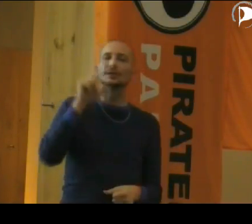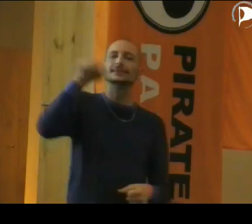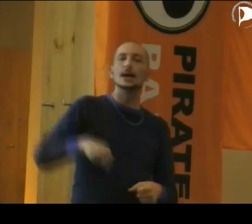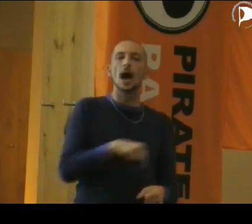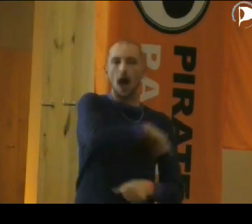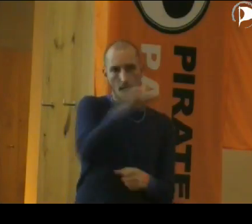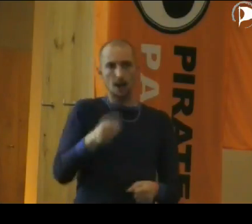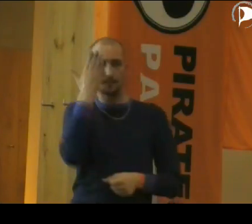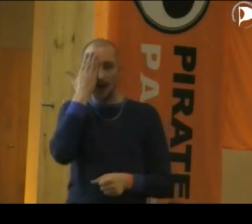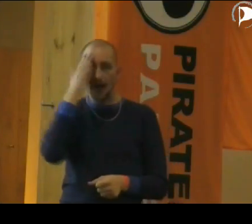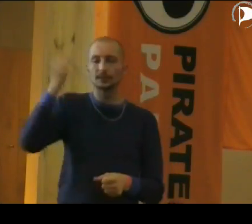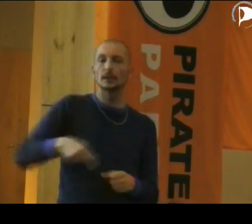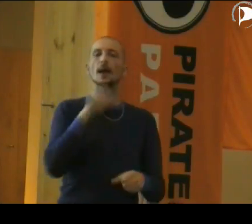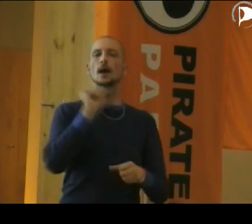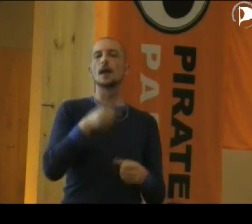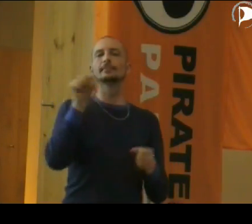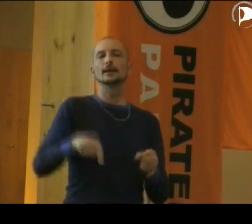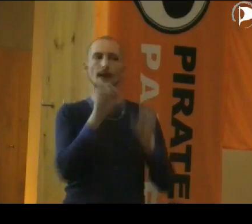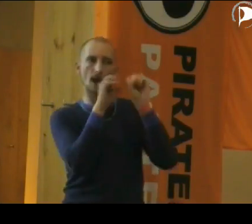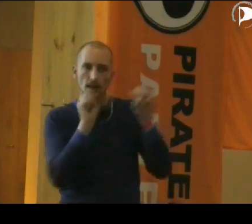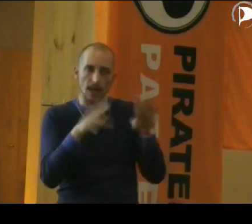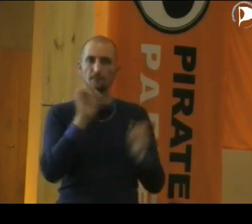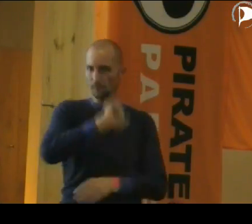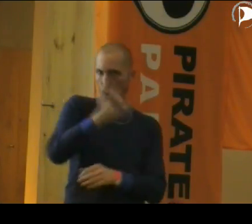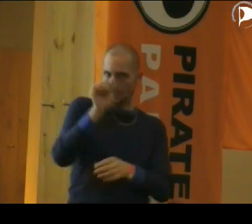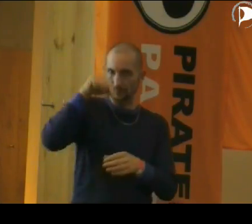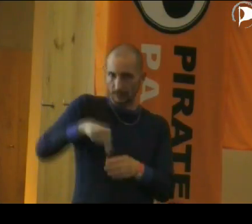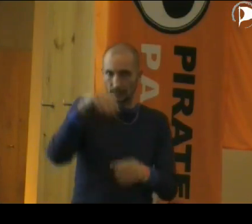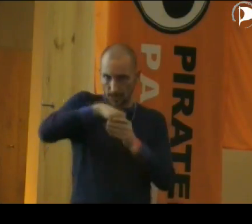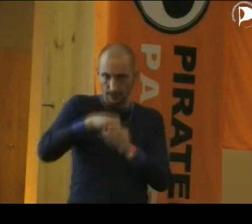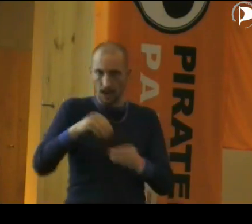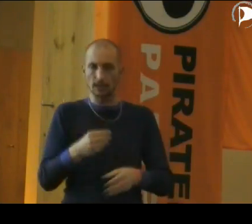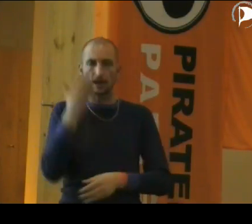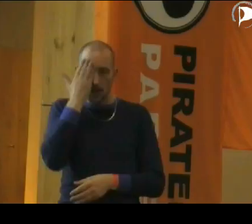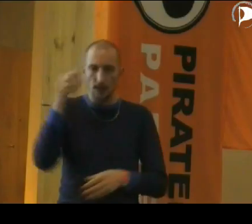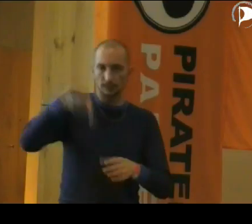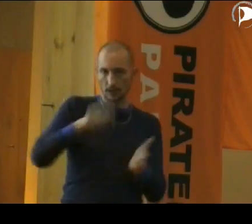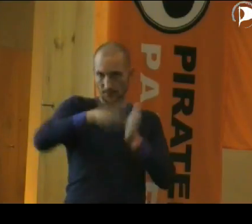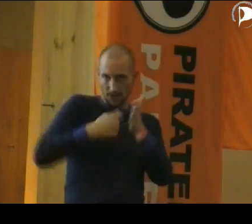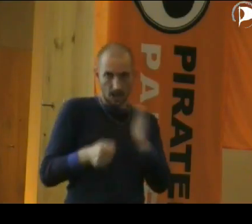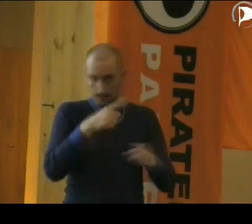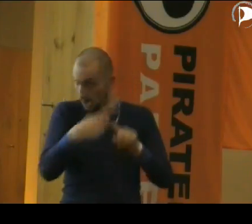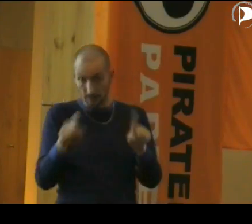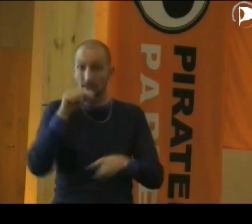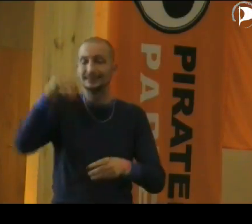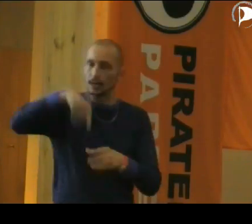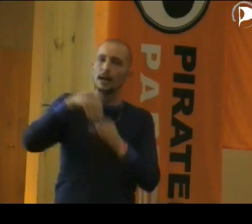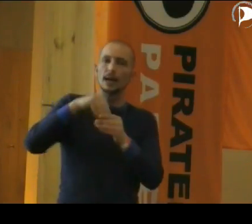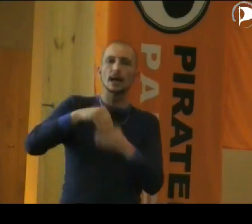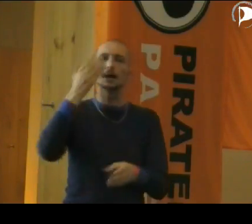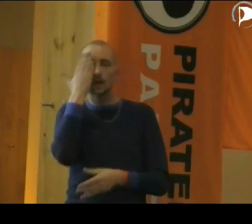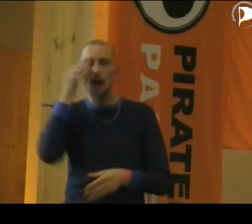direkte antwort ich hatte gesagt quelle zwei leute eine frage stellen die zweite frage noch martin lange